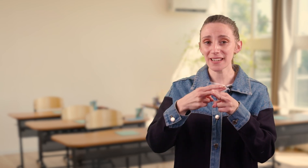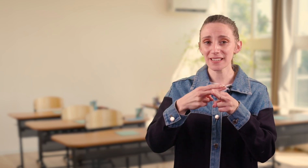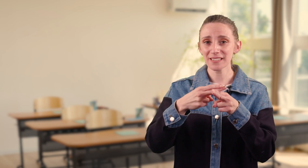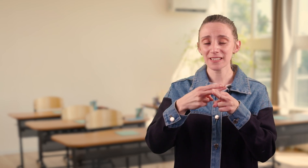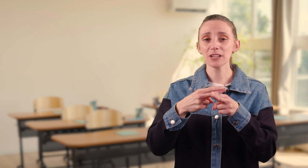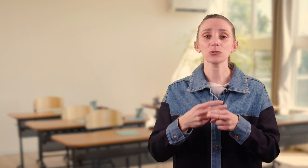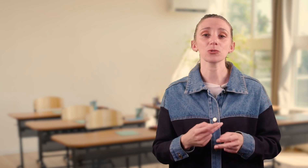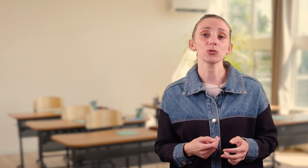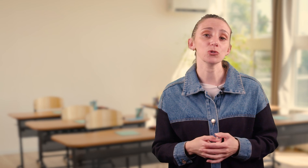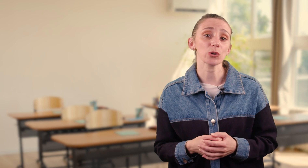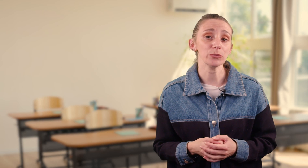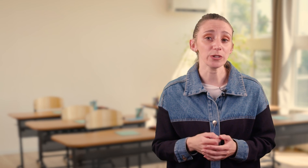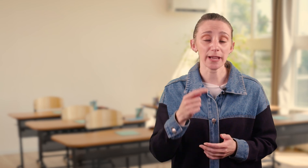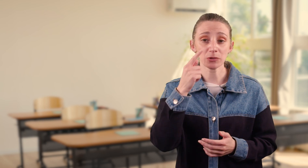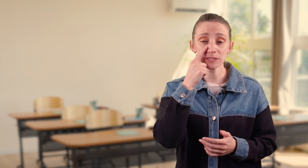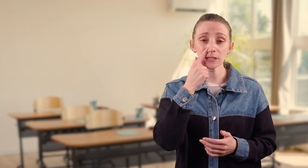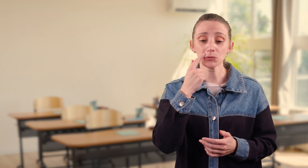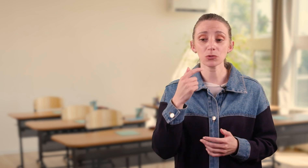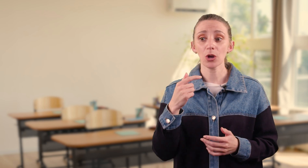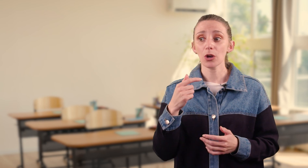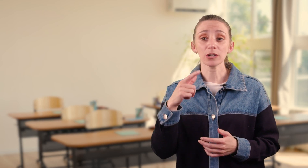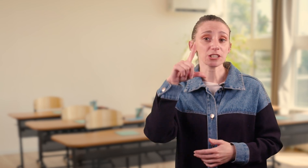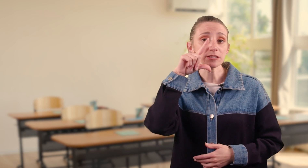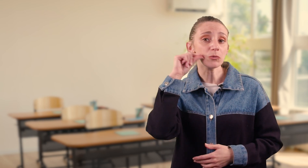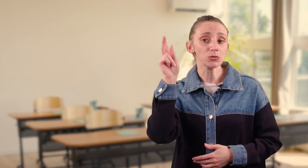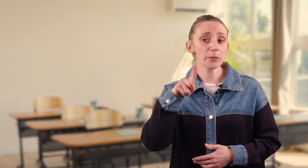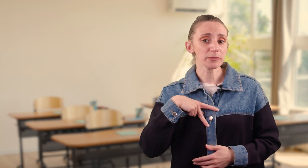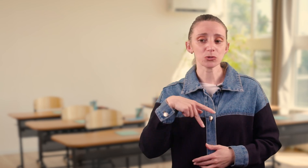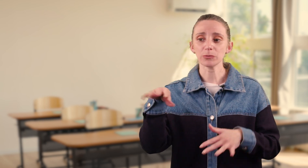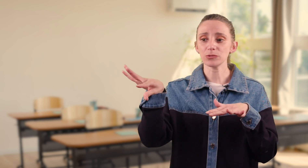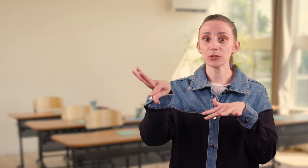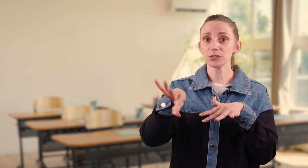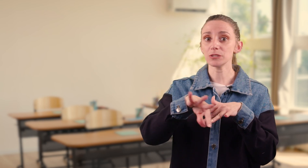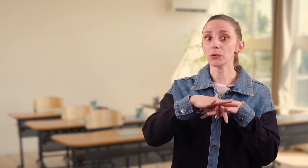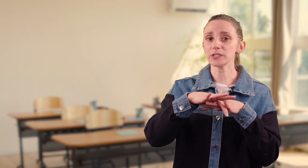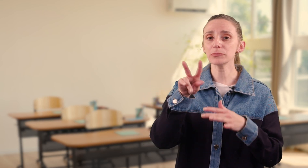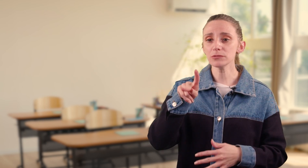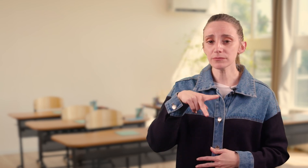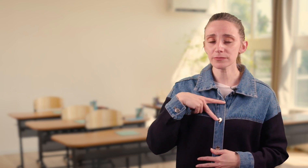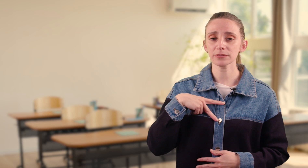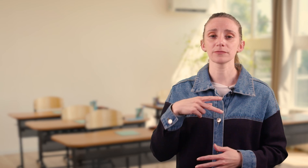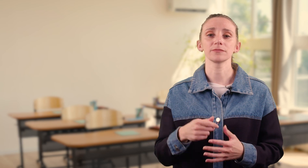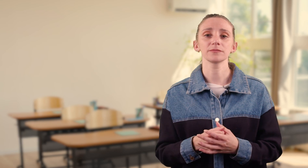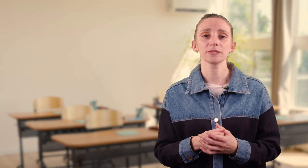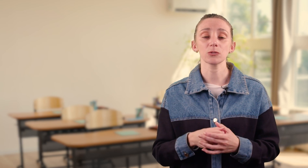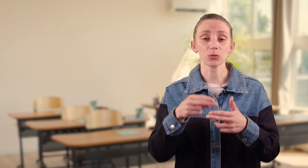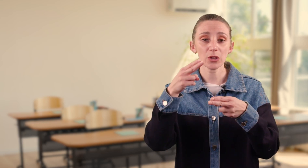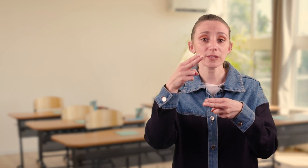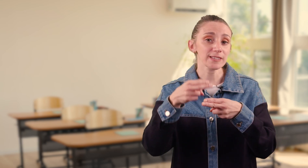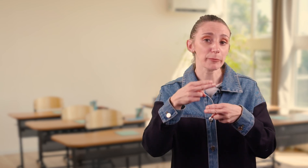s'appelle... Donc, j'aurais pu également dire, donc là j'ai dit mon homme, mais j'aurais pu dire aussi mon époux. Donc,